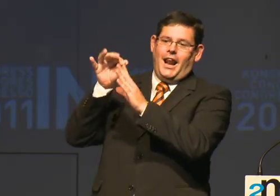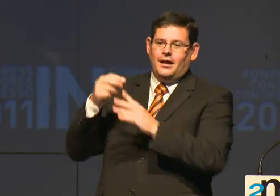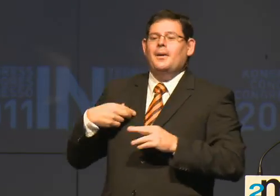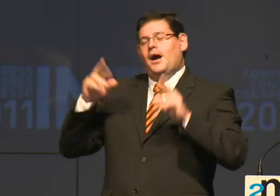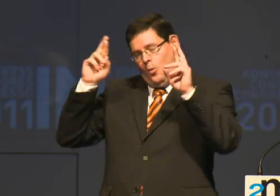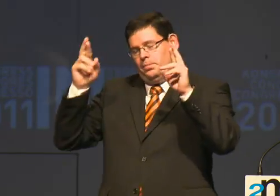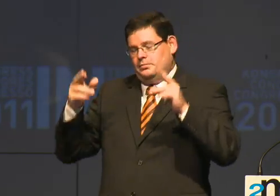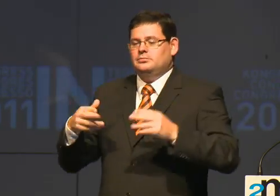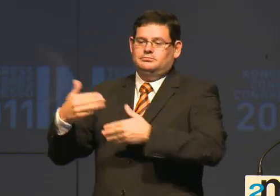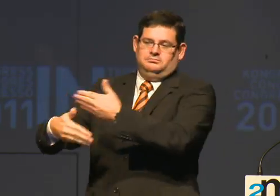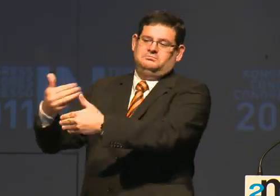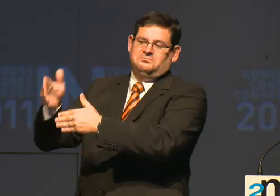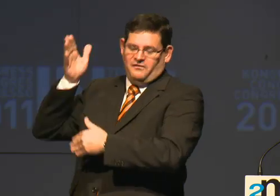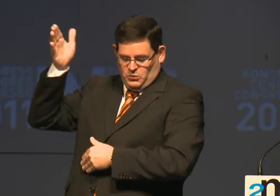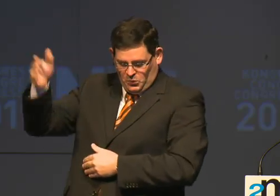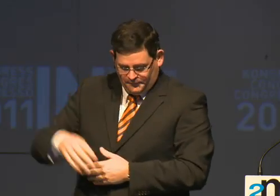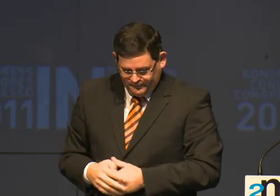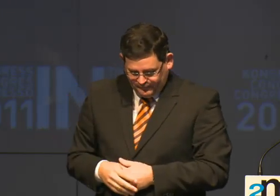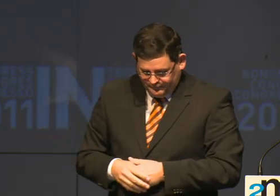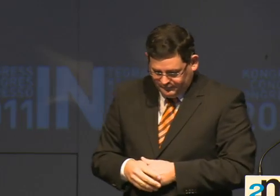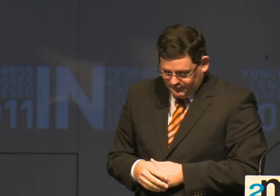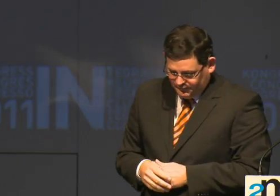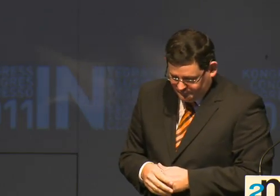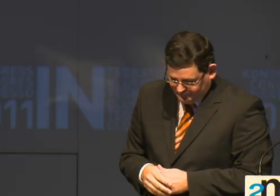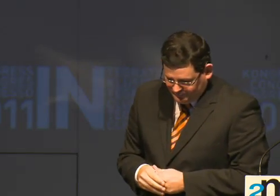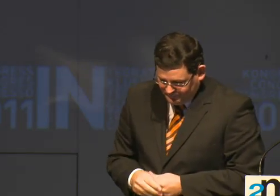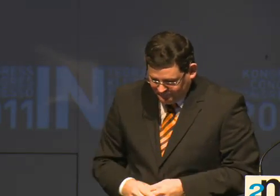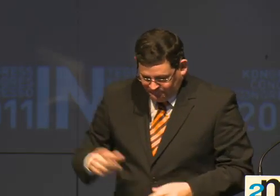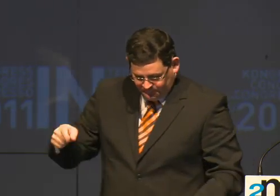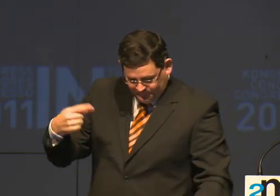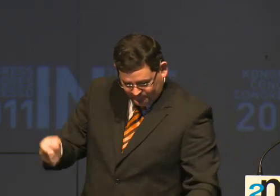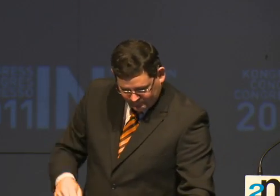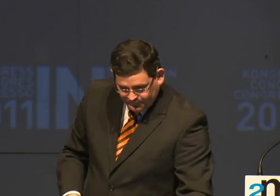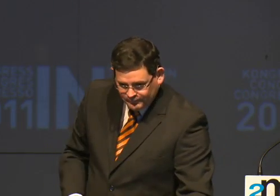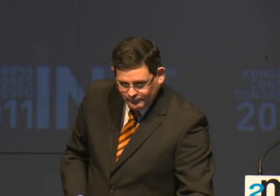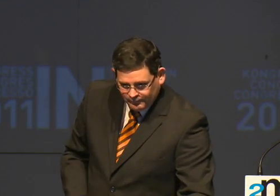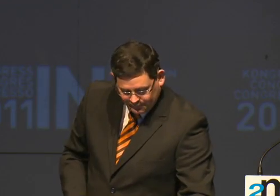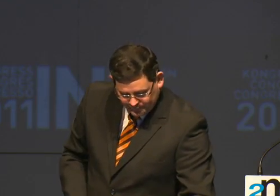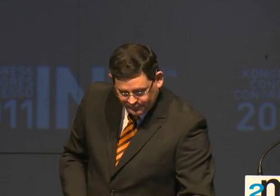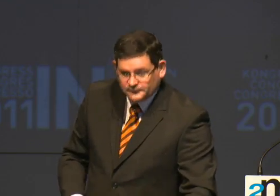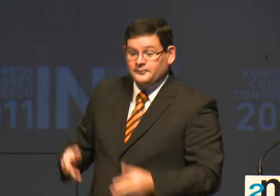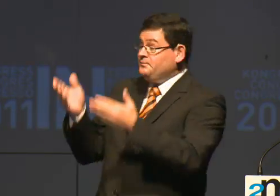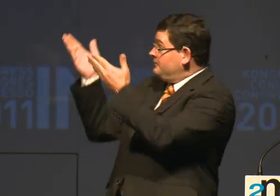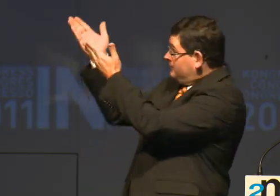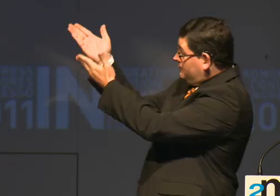ceci. Il y a des lois, bien sûr, qui existent, mais des lois spécifiques concernant ces droits.